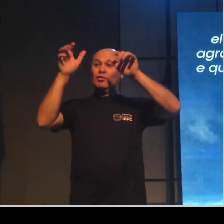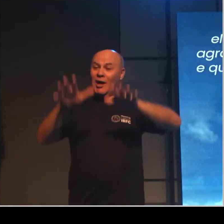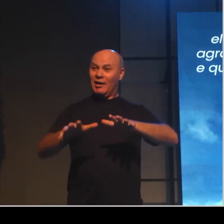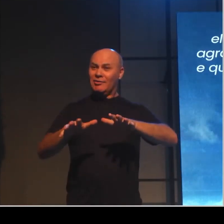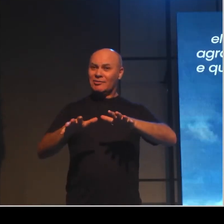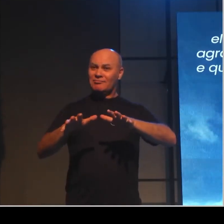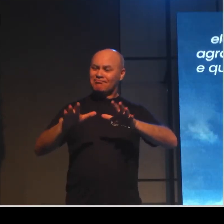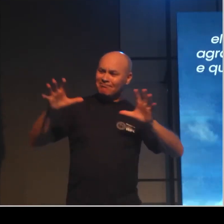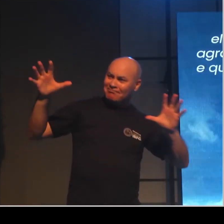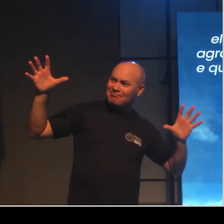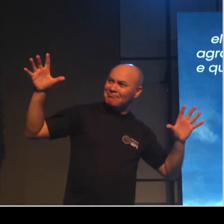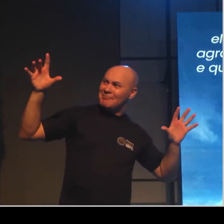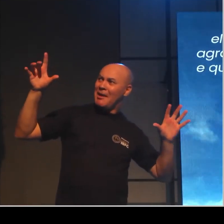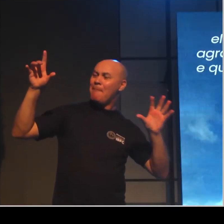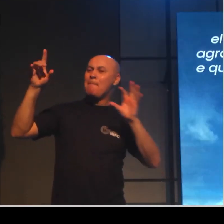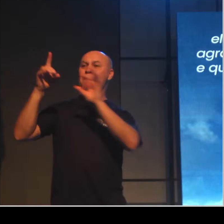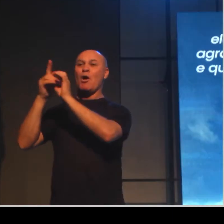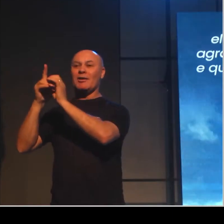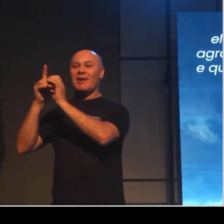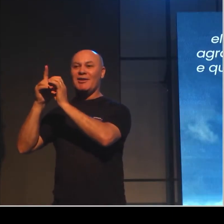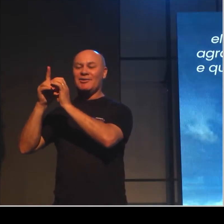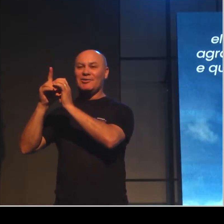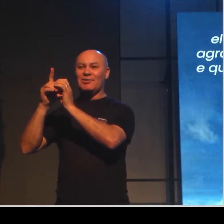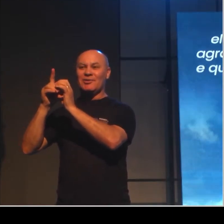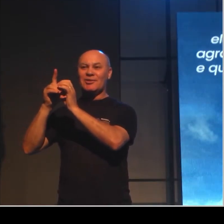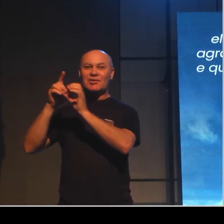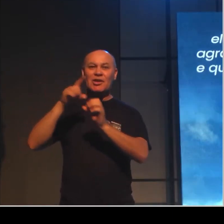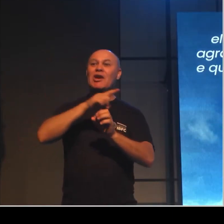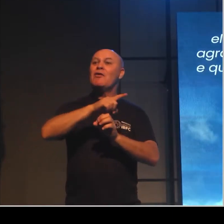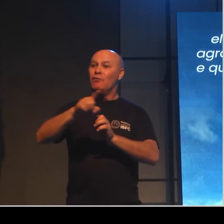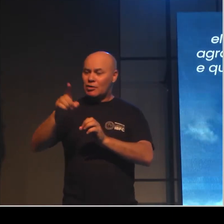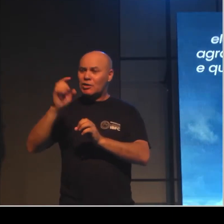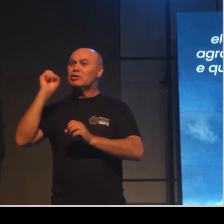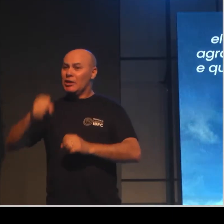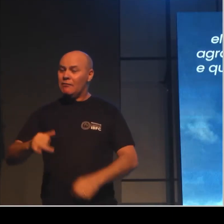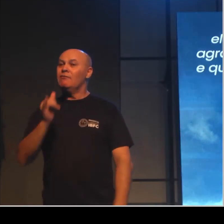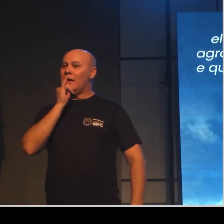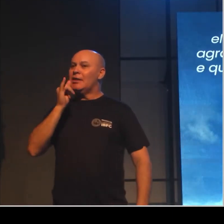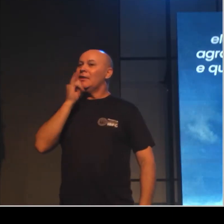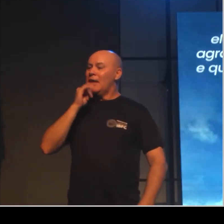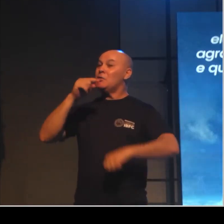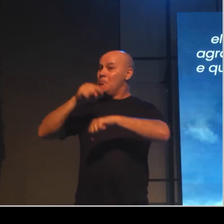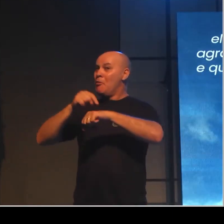Saiba que você vai ser provado, testado, para ver se realmente você quer seguir o plano de Deus.